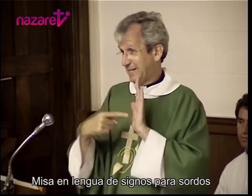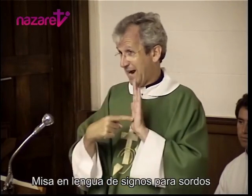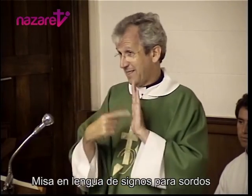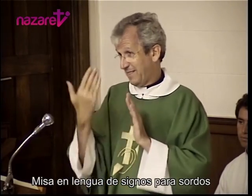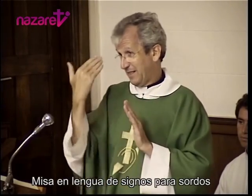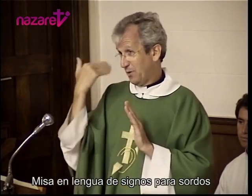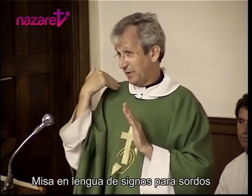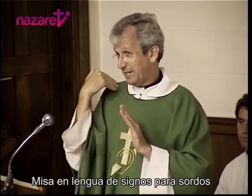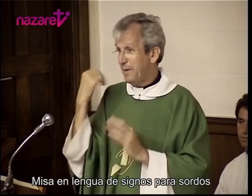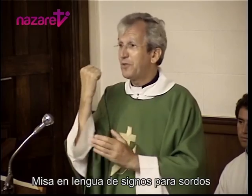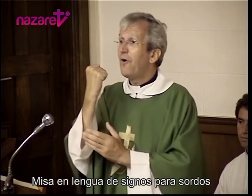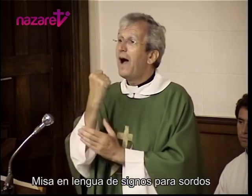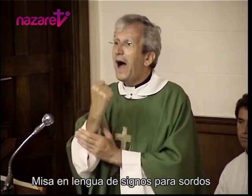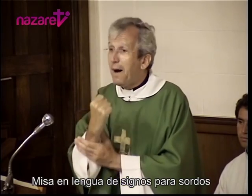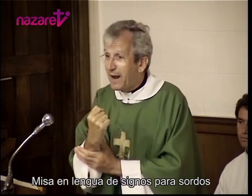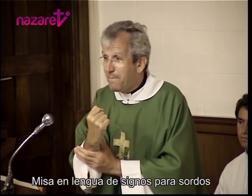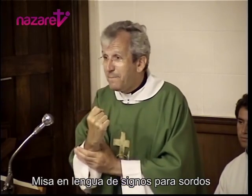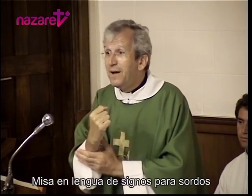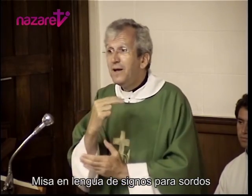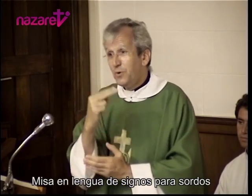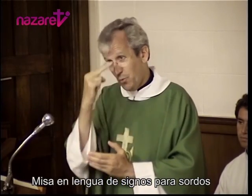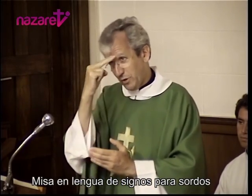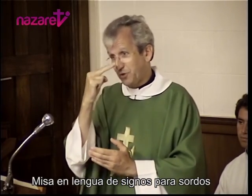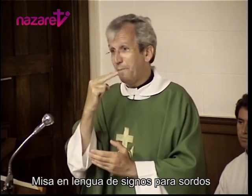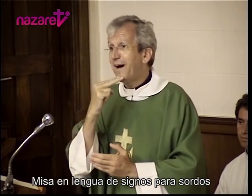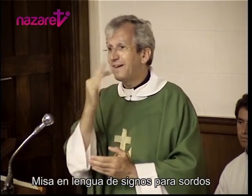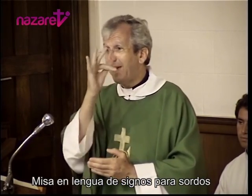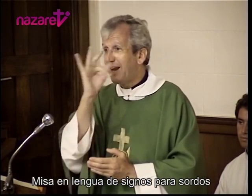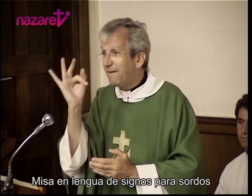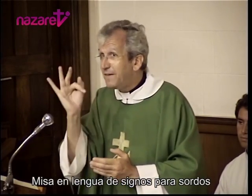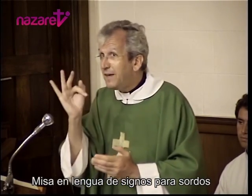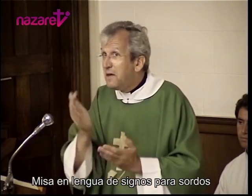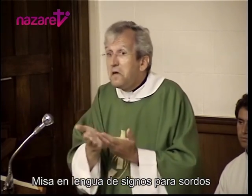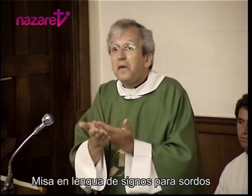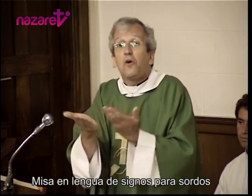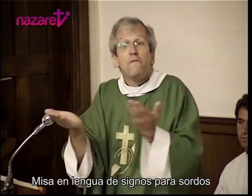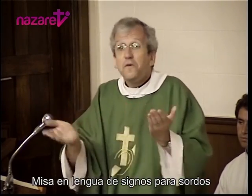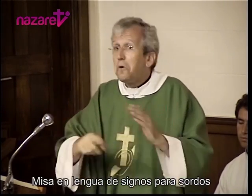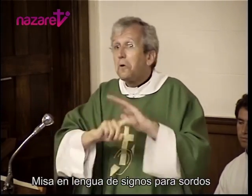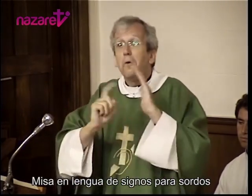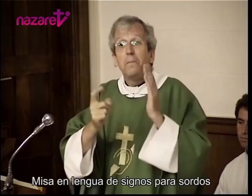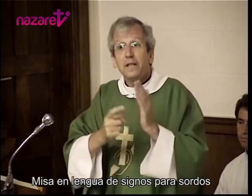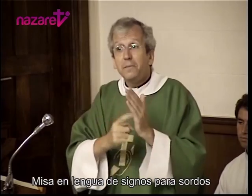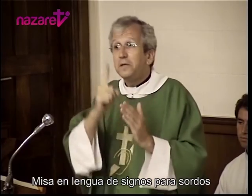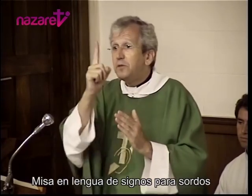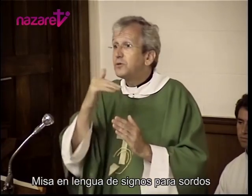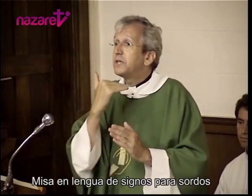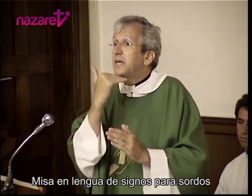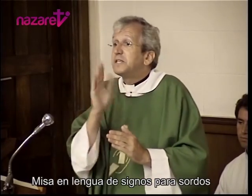sagrada del Antiguo Testamento, Abraham, nuestro padre en la fe, que confió completamente en Dios y que sin